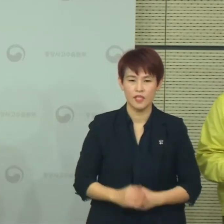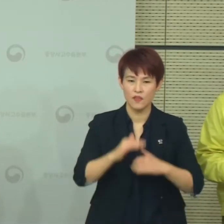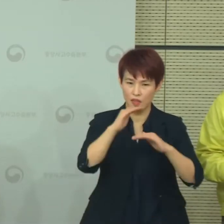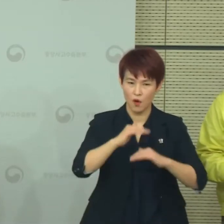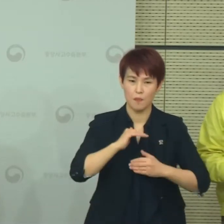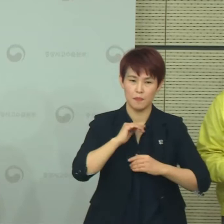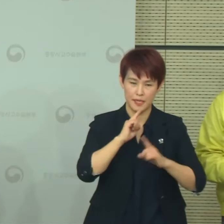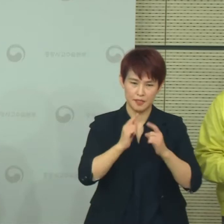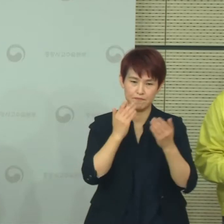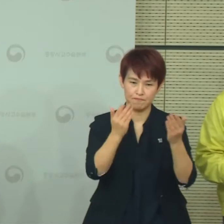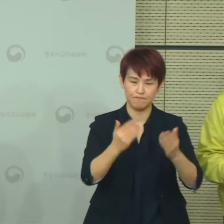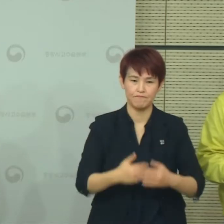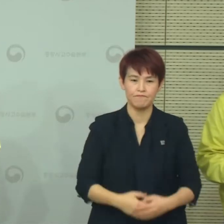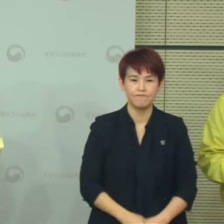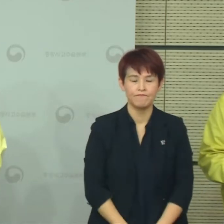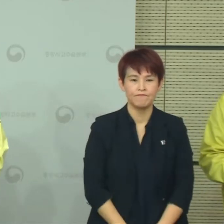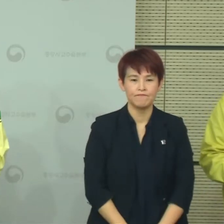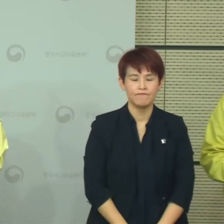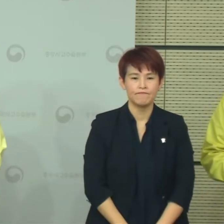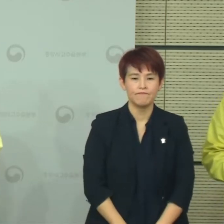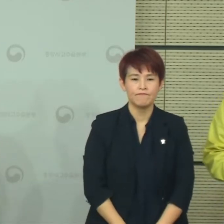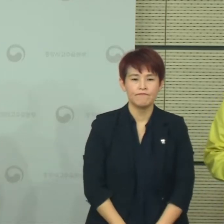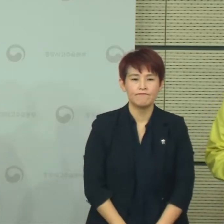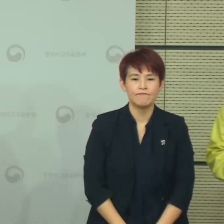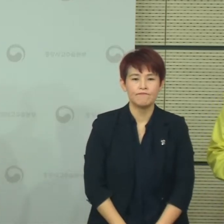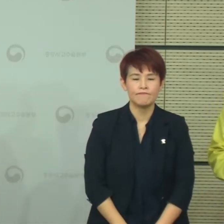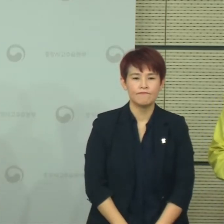진행된다라는 말씀을 드립니다.